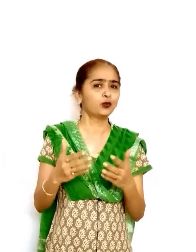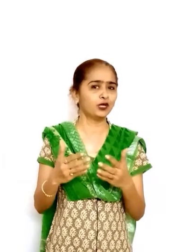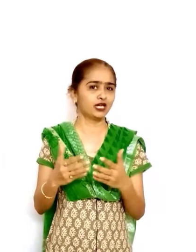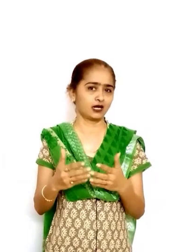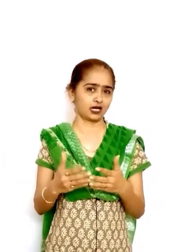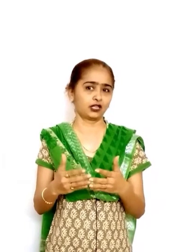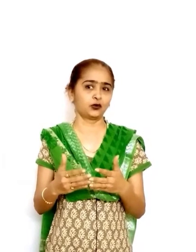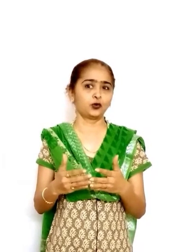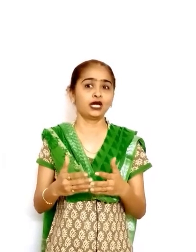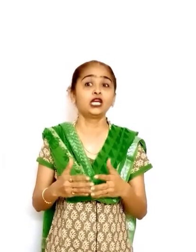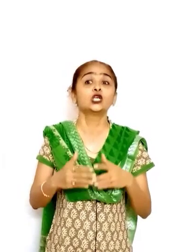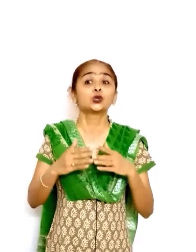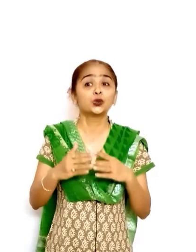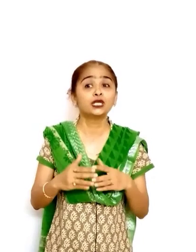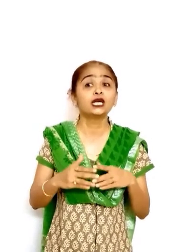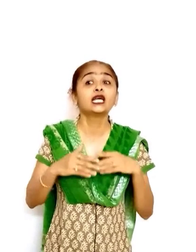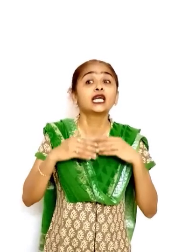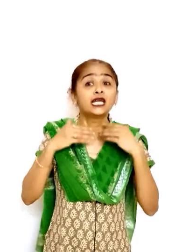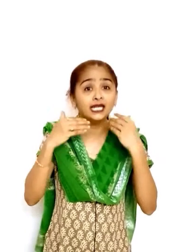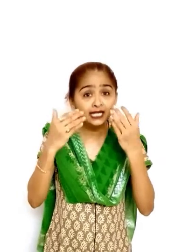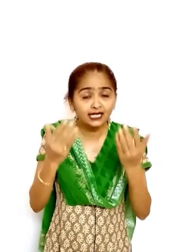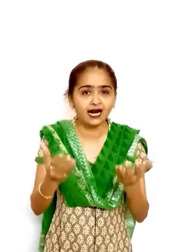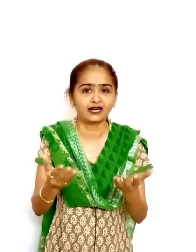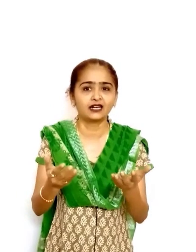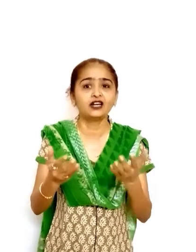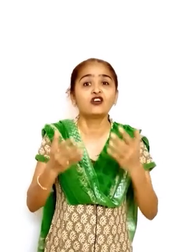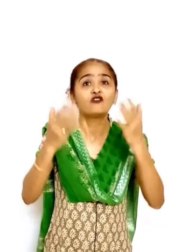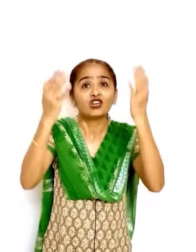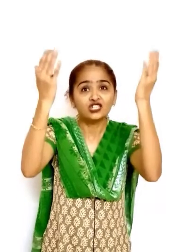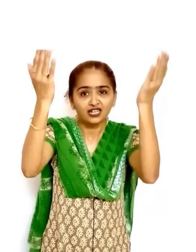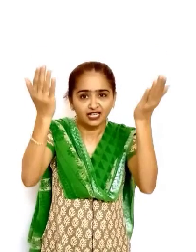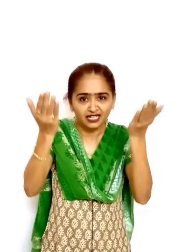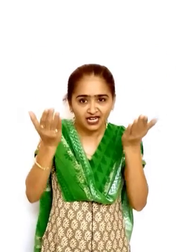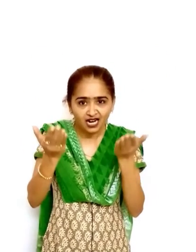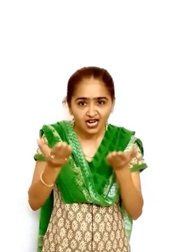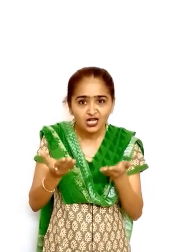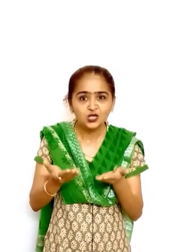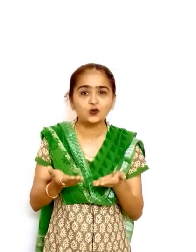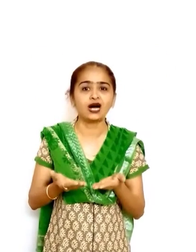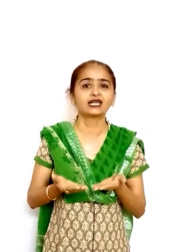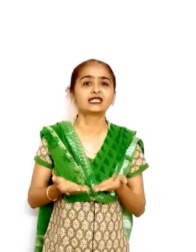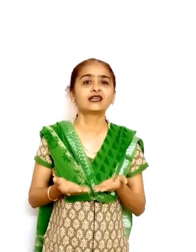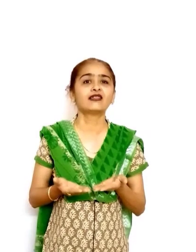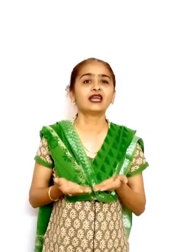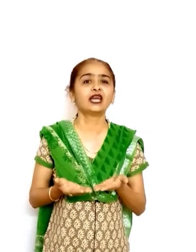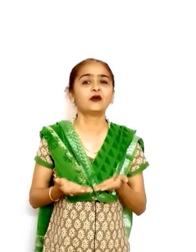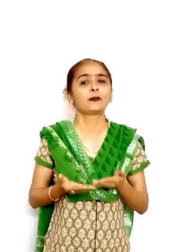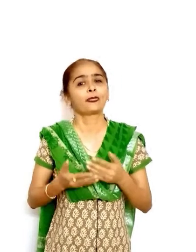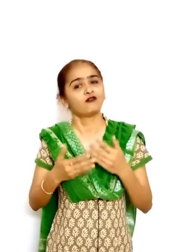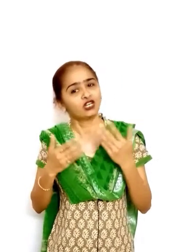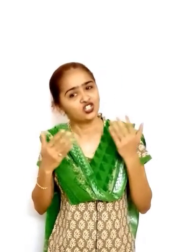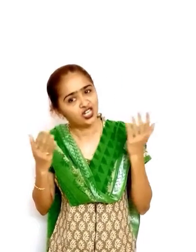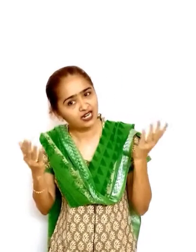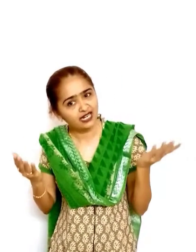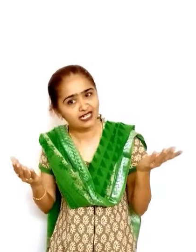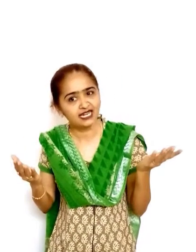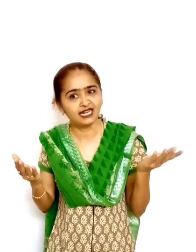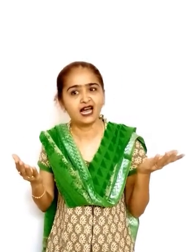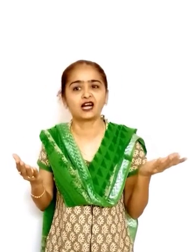बोली करते हुए सुंदर गीत गाकर वर्षा रानी का स्वागत करते हैं। वर्षा रानी के